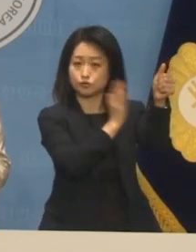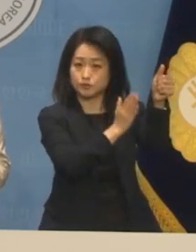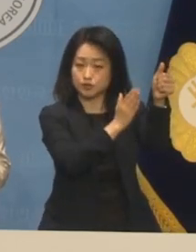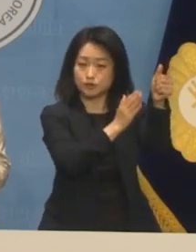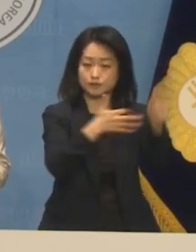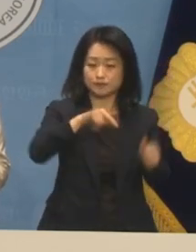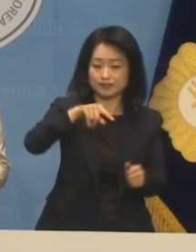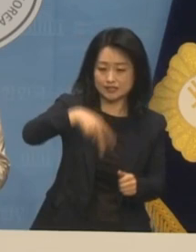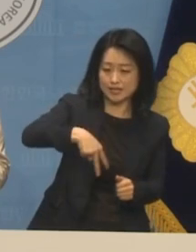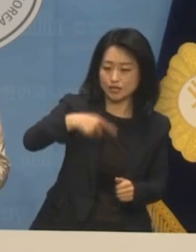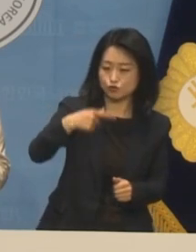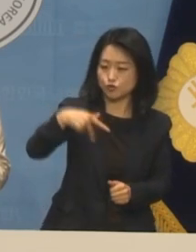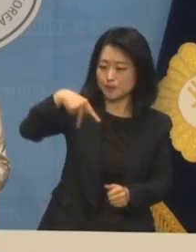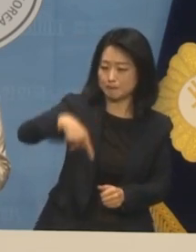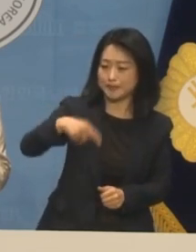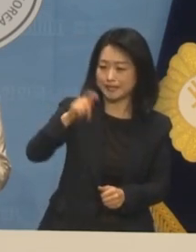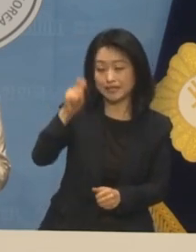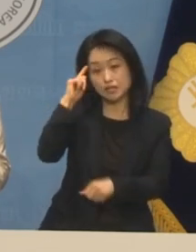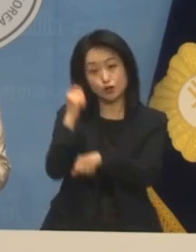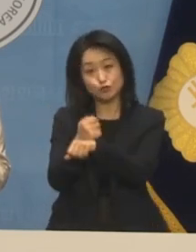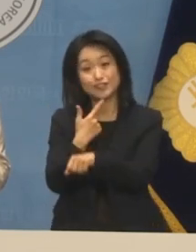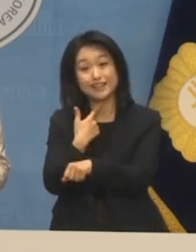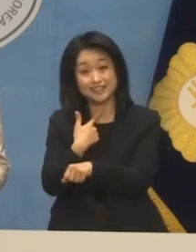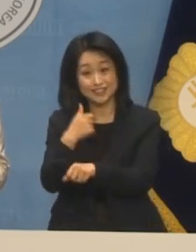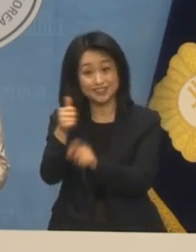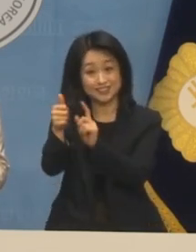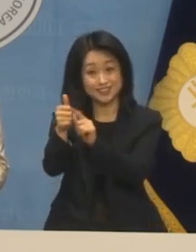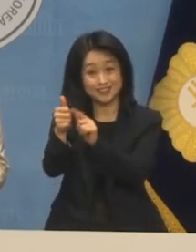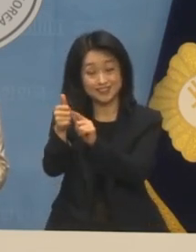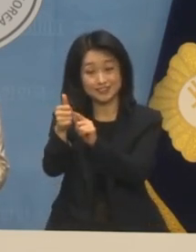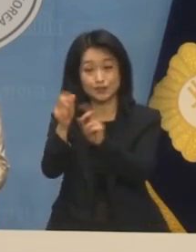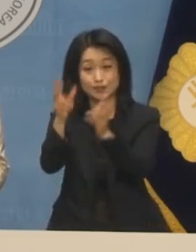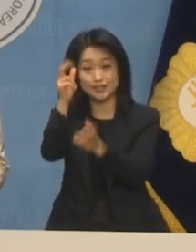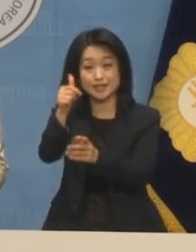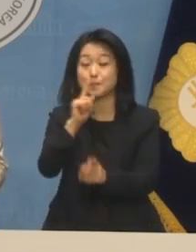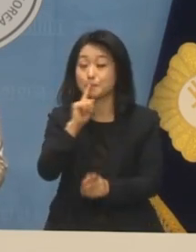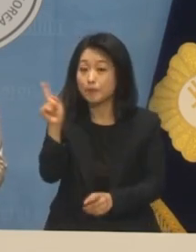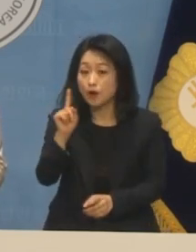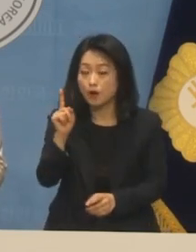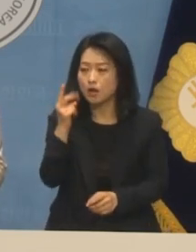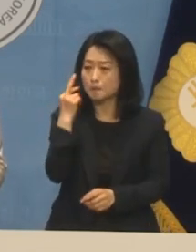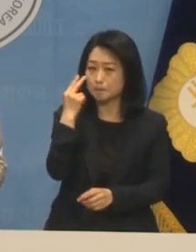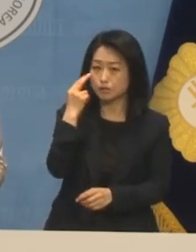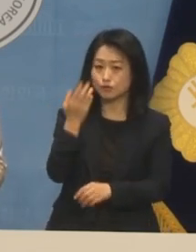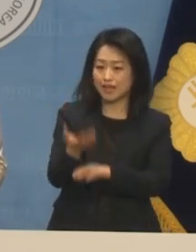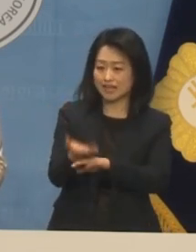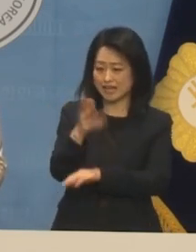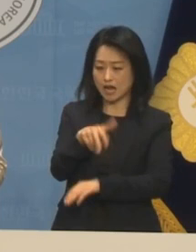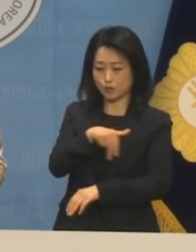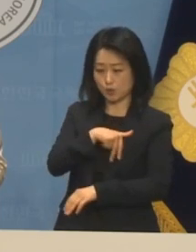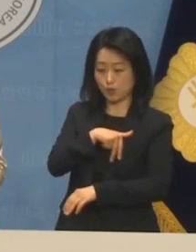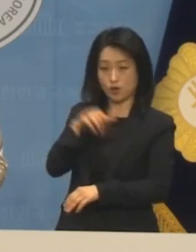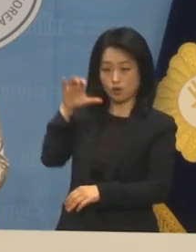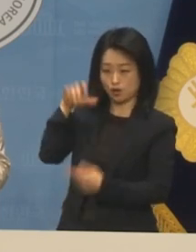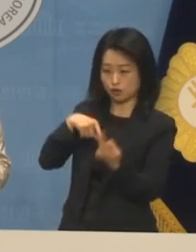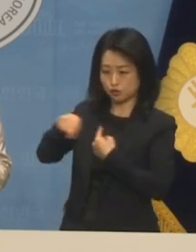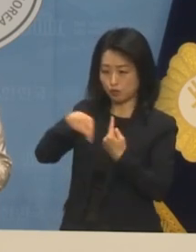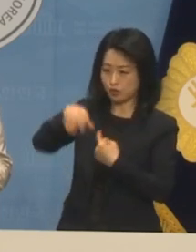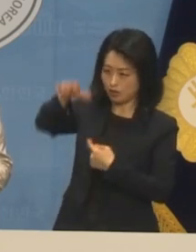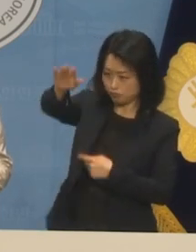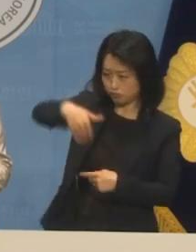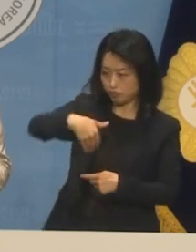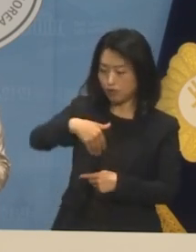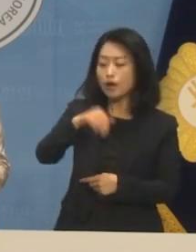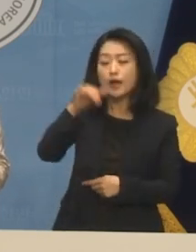챗GPT를 개발한 샘 울트먼 오픈 AI 최고 경영자는 미국 상원 인공지능 청문회에서